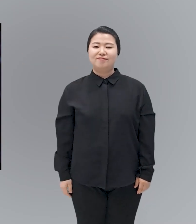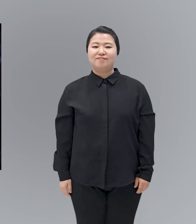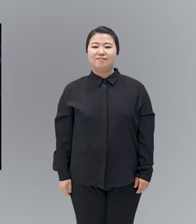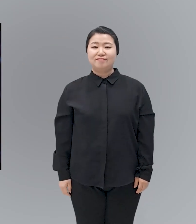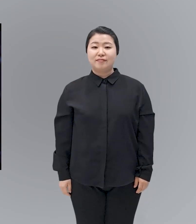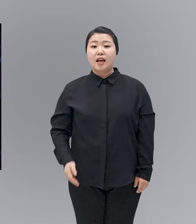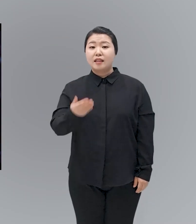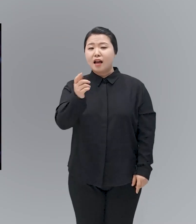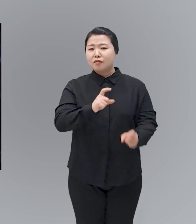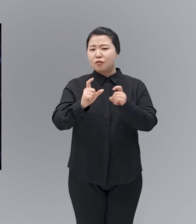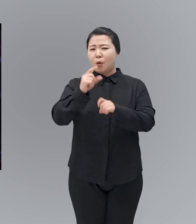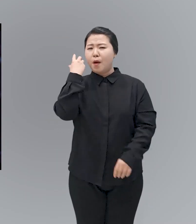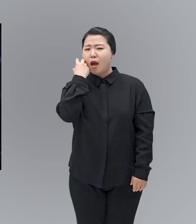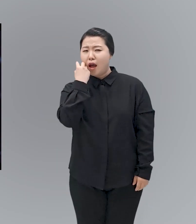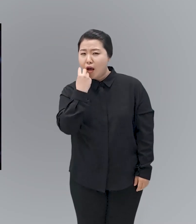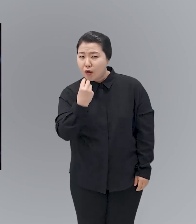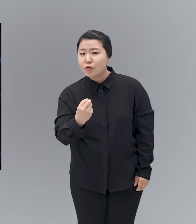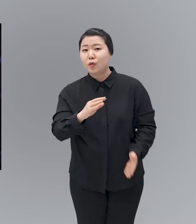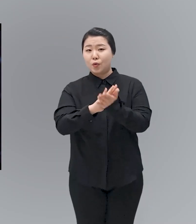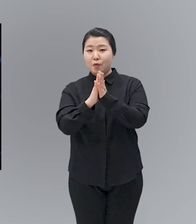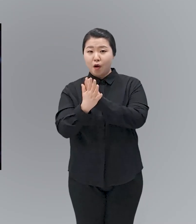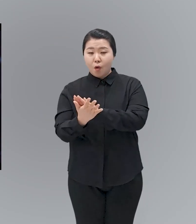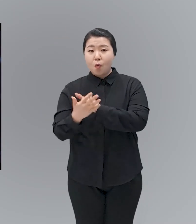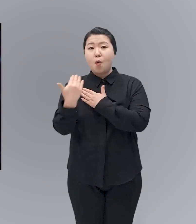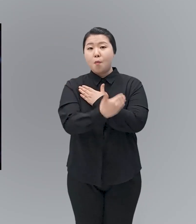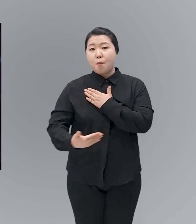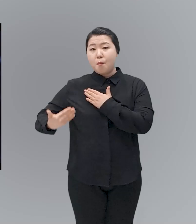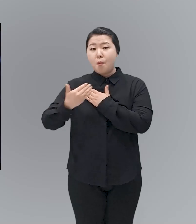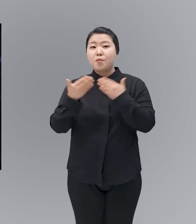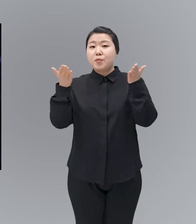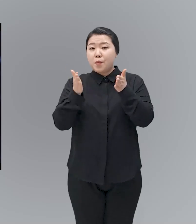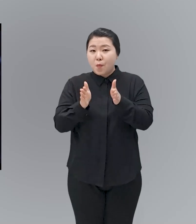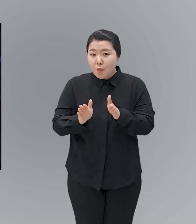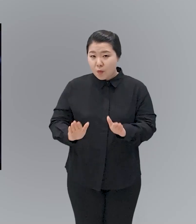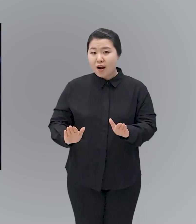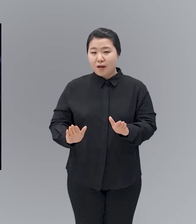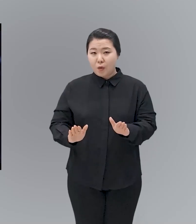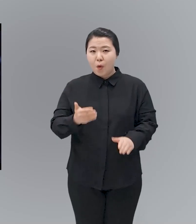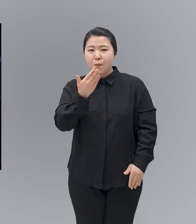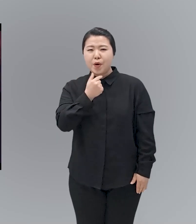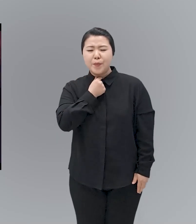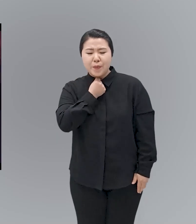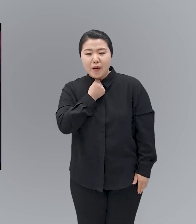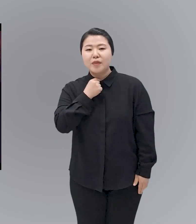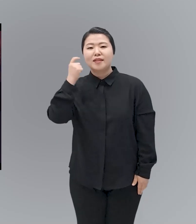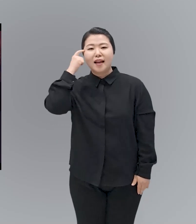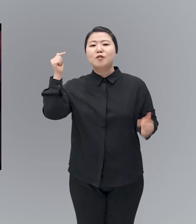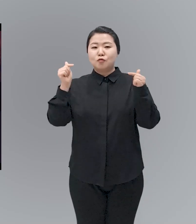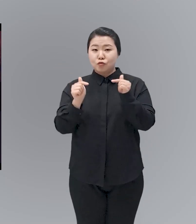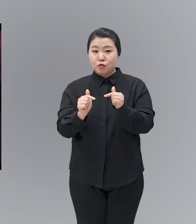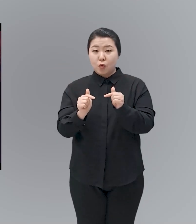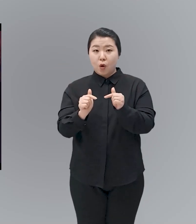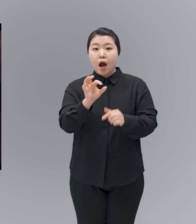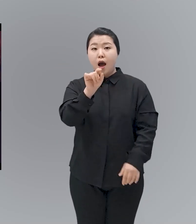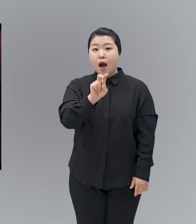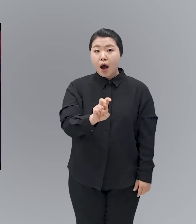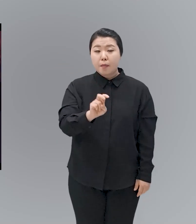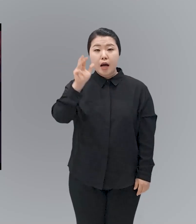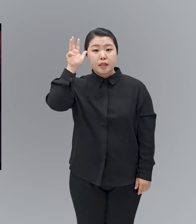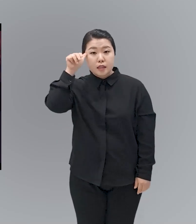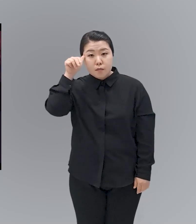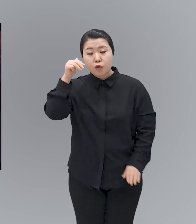수성하기 위해서는 끝없는 도전과 새로운 경쟁을 이겨내야 하기 때문이다. He knew when he chose me that I wasn't like